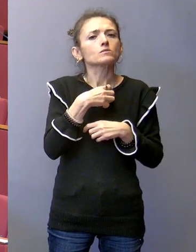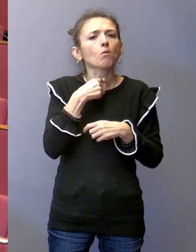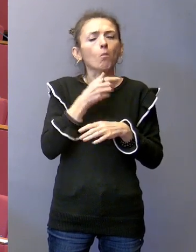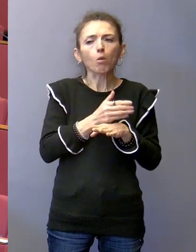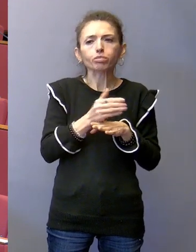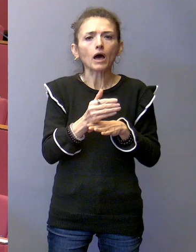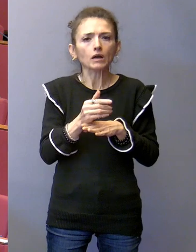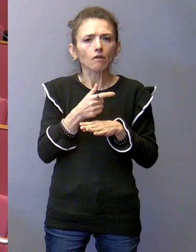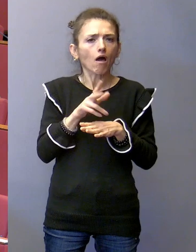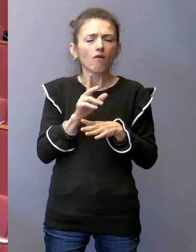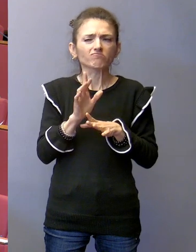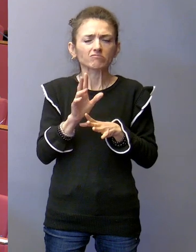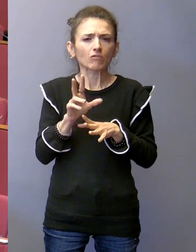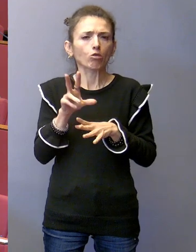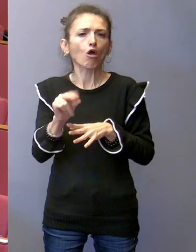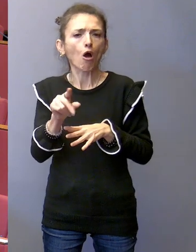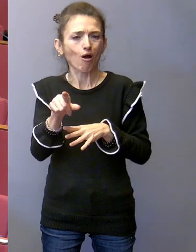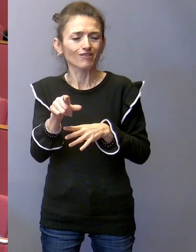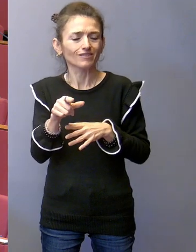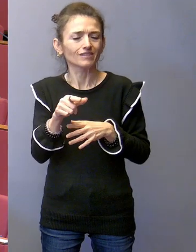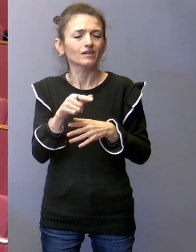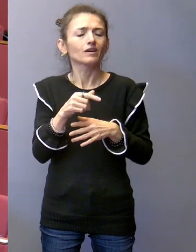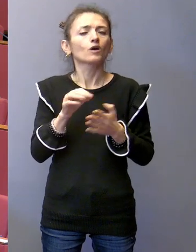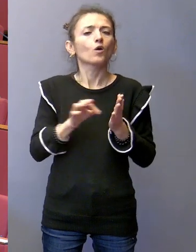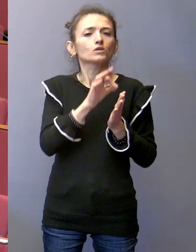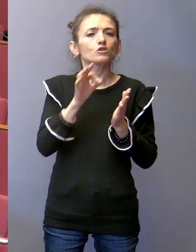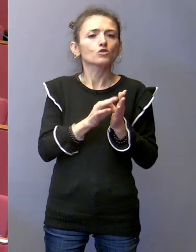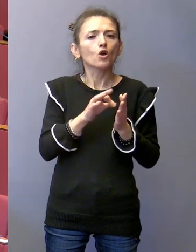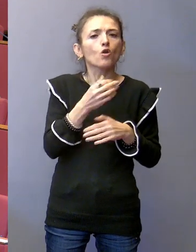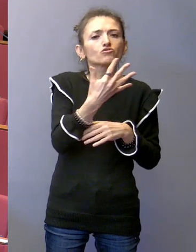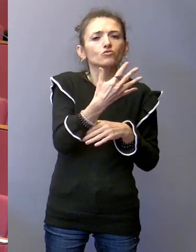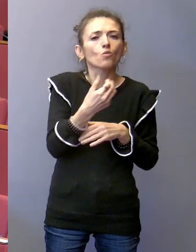Mascia sul 5 e sul 6